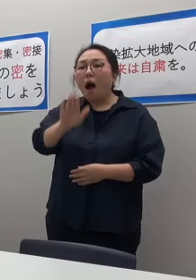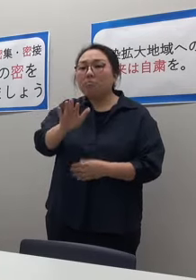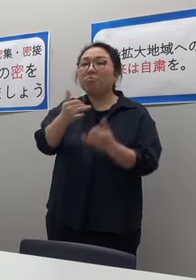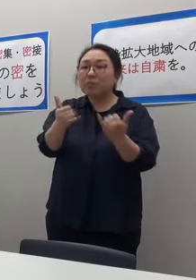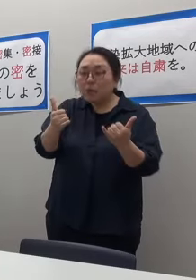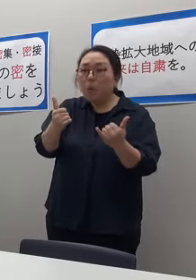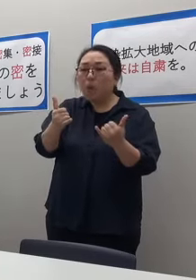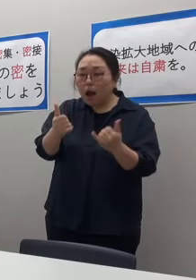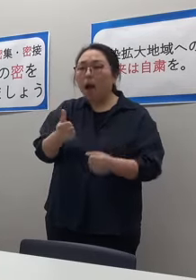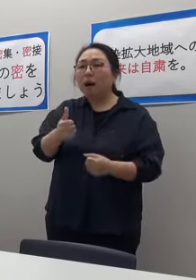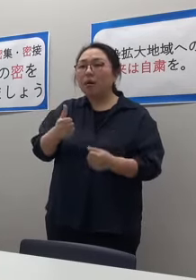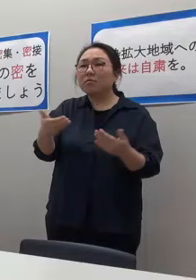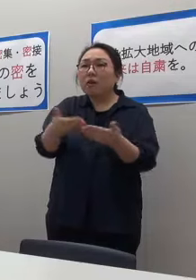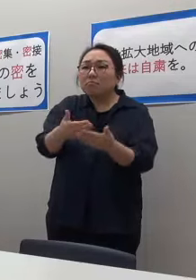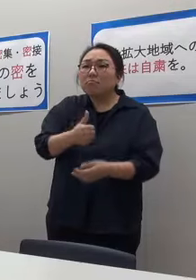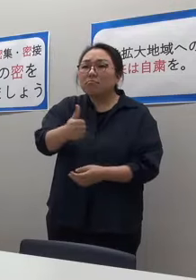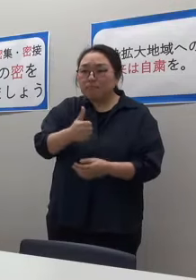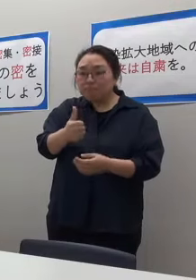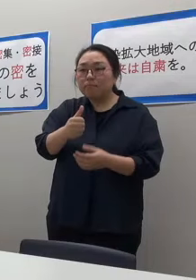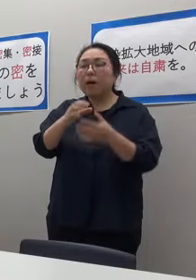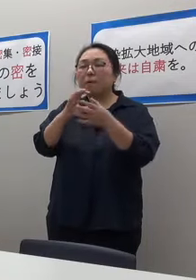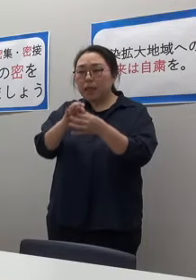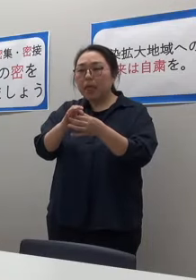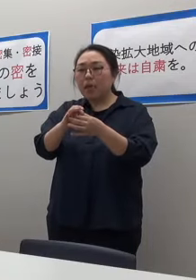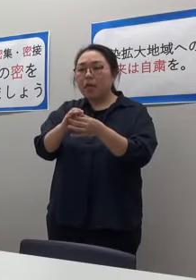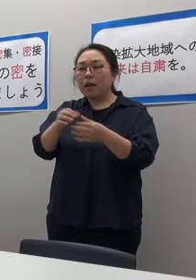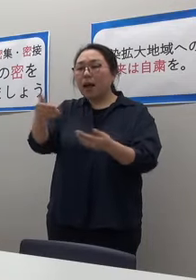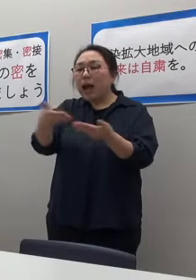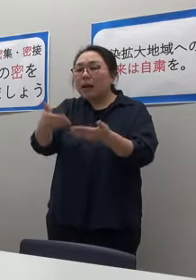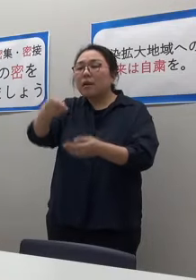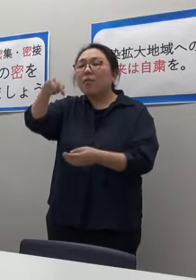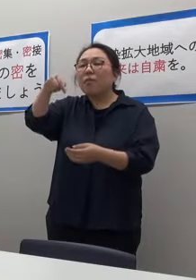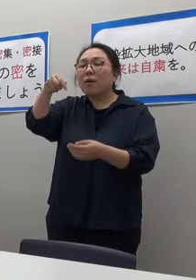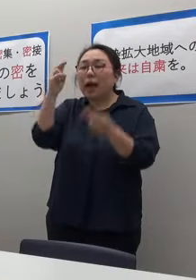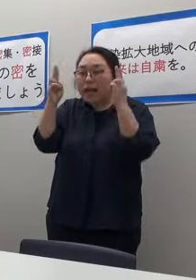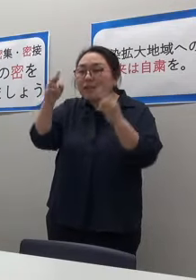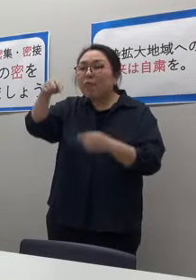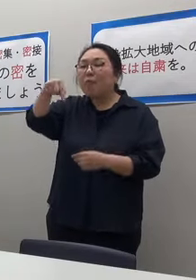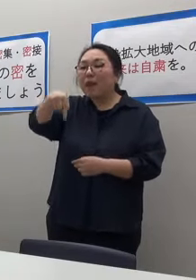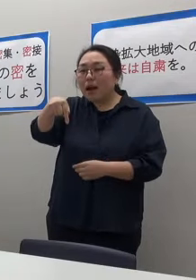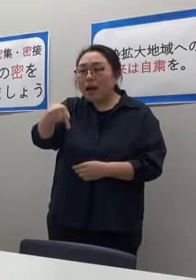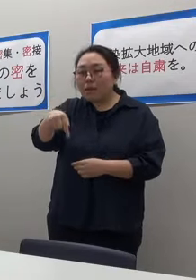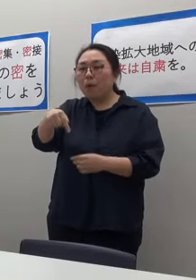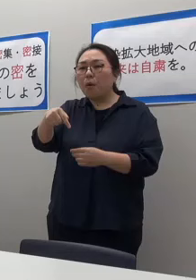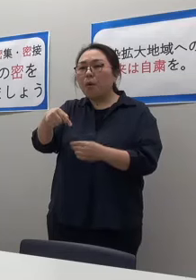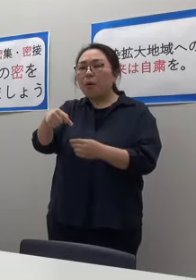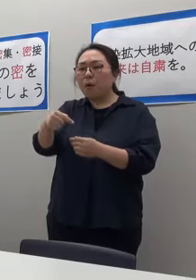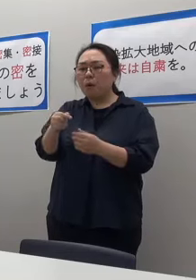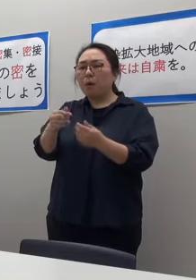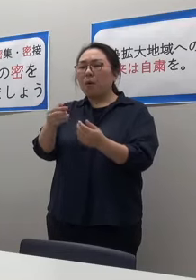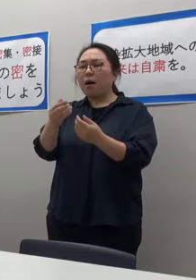していたことから、事業所における健康管理等感染防止対策は適切であったの